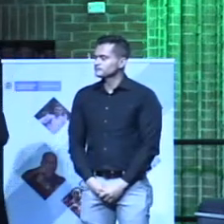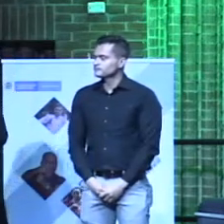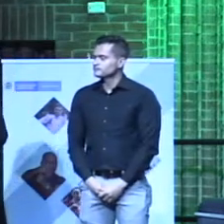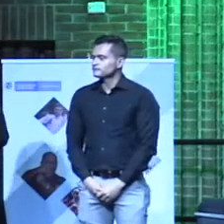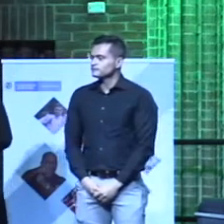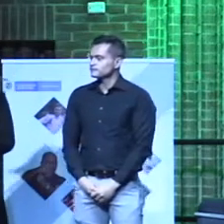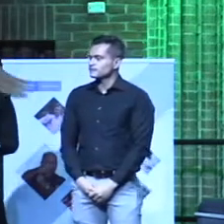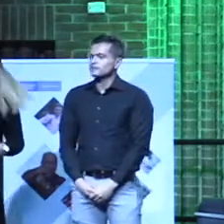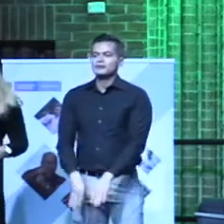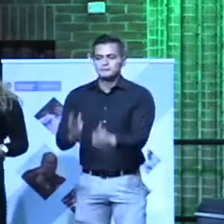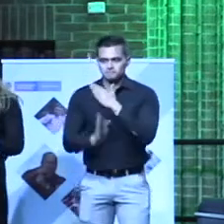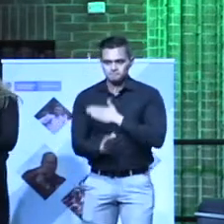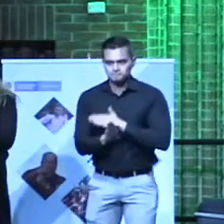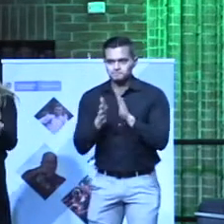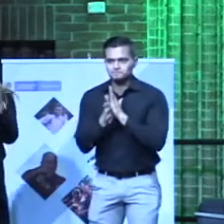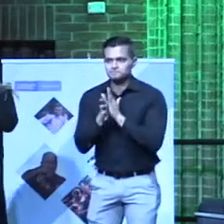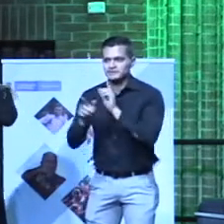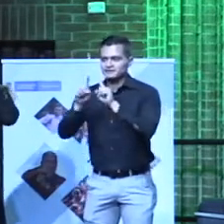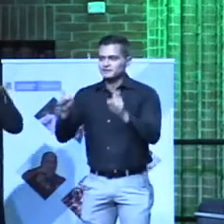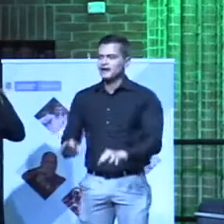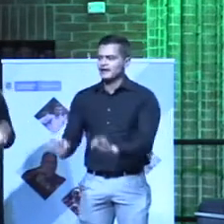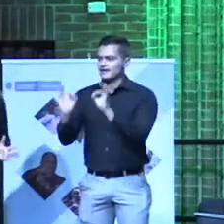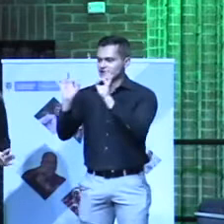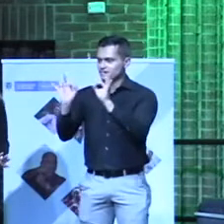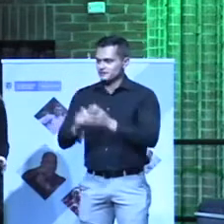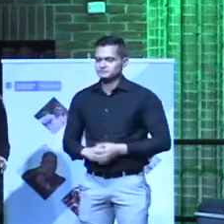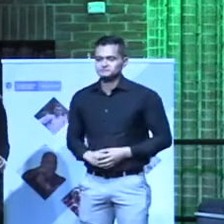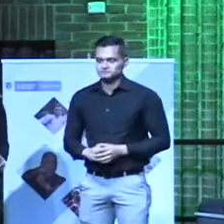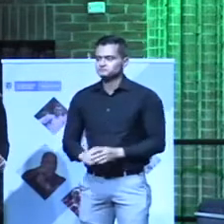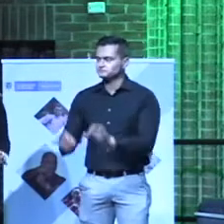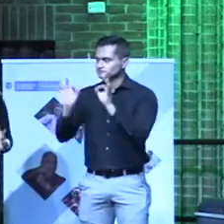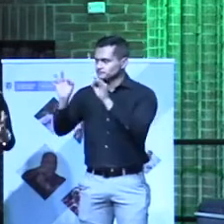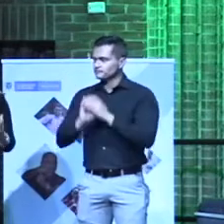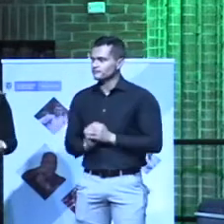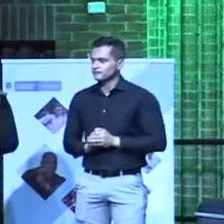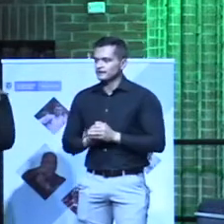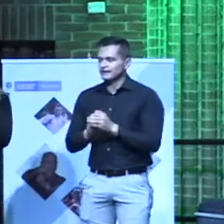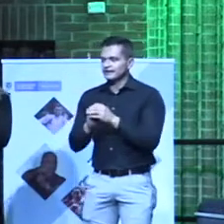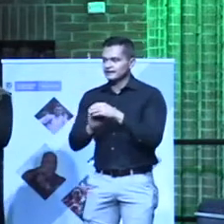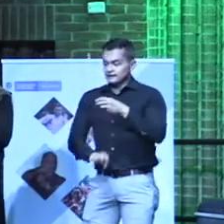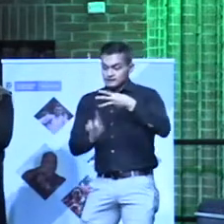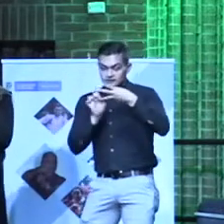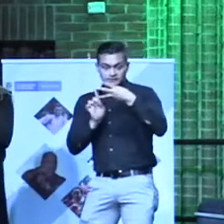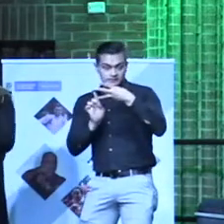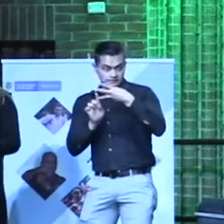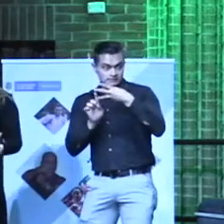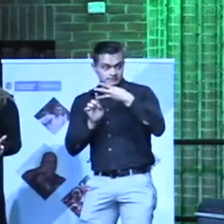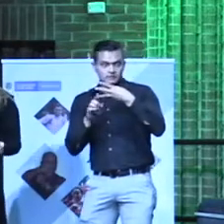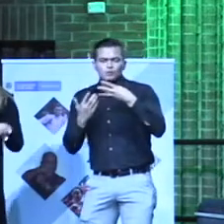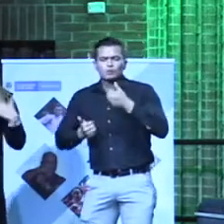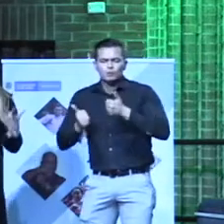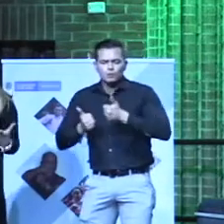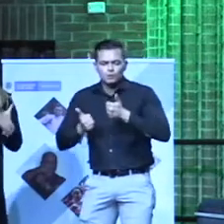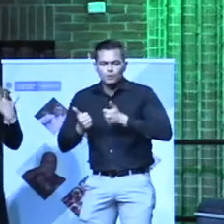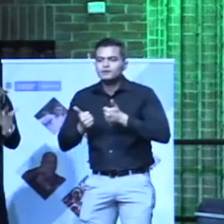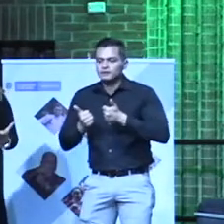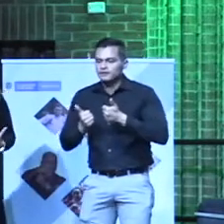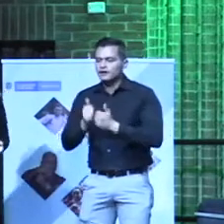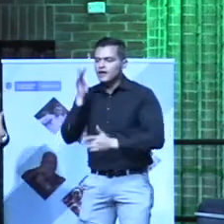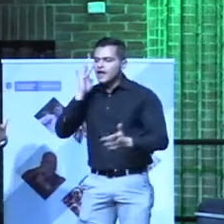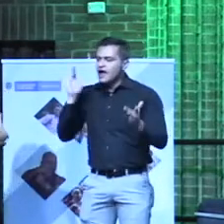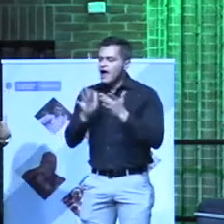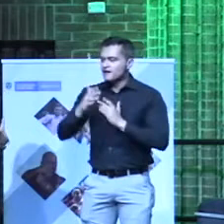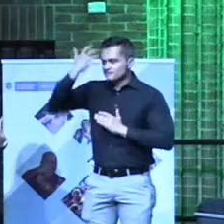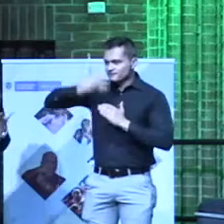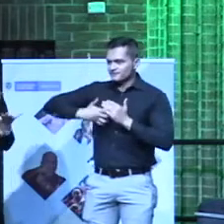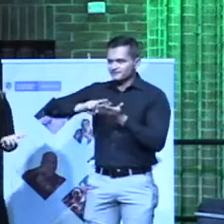Bueno, continuamos con calidad. El tercer componente del área de calidad era la NILSE. Muchos